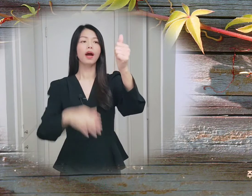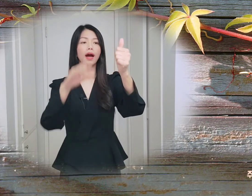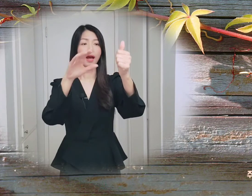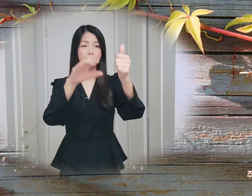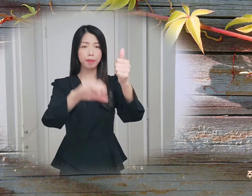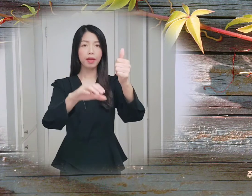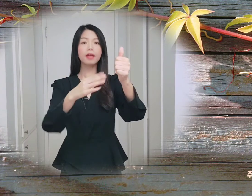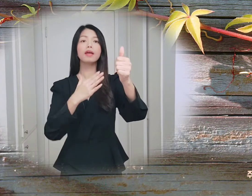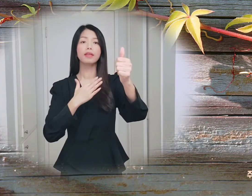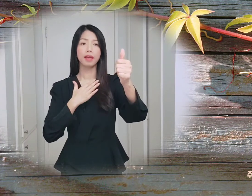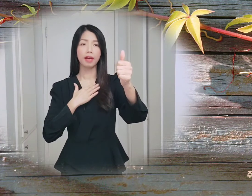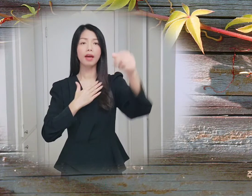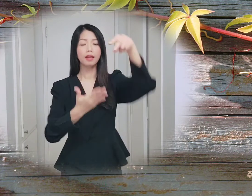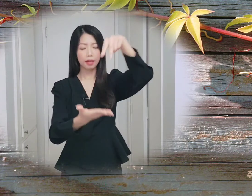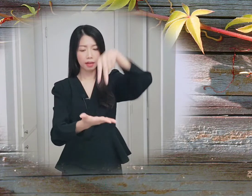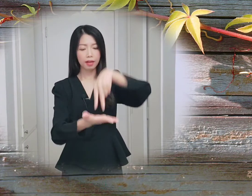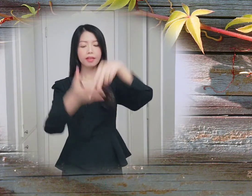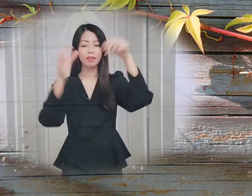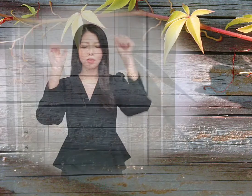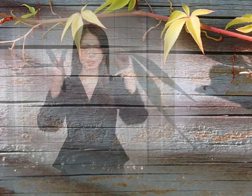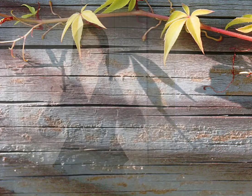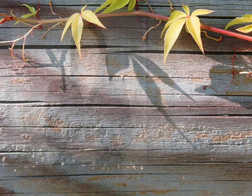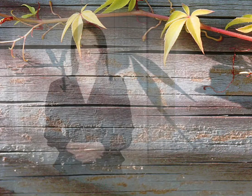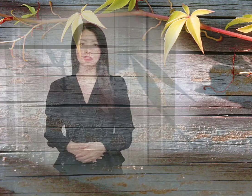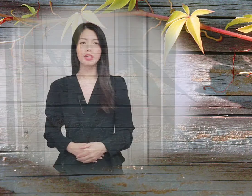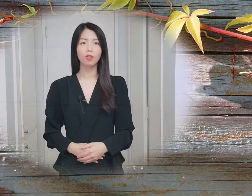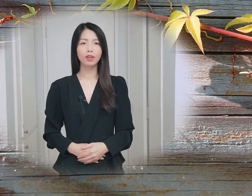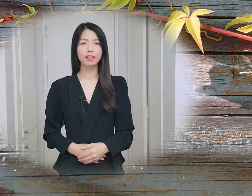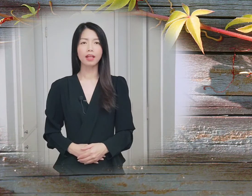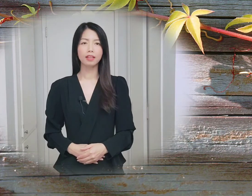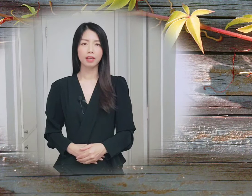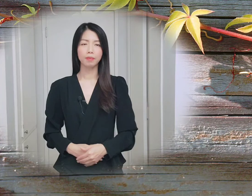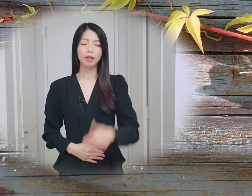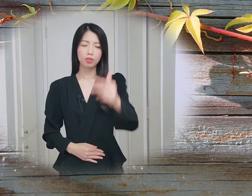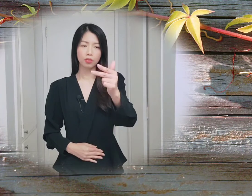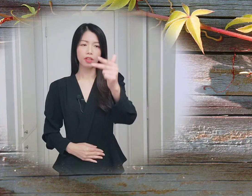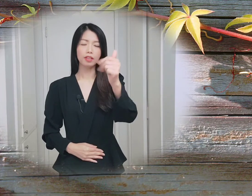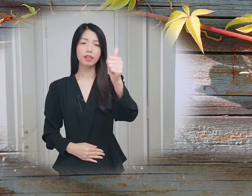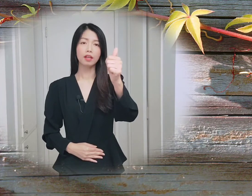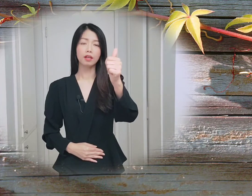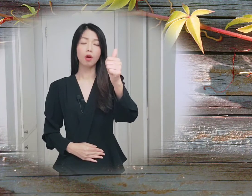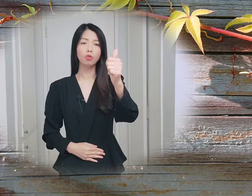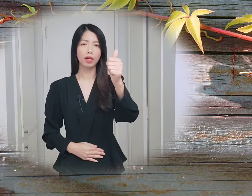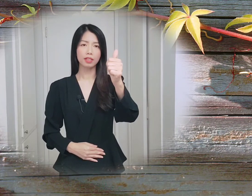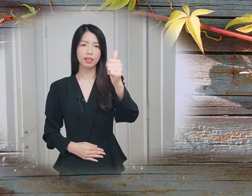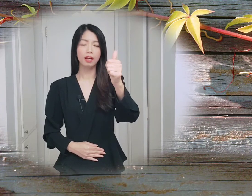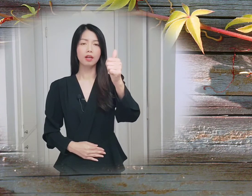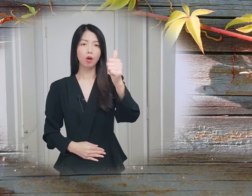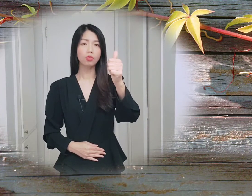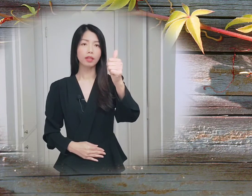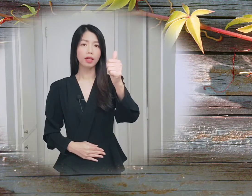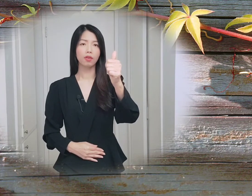주 앞에 내가 서 있네. 주는 거룩하신 하나님. 주는